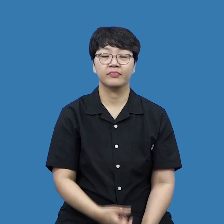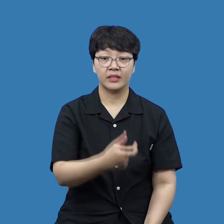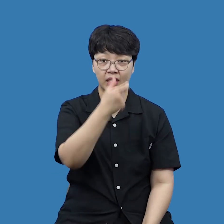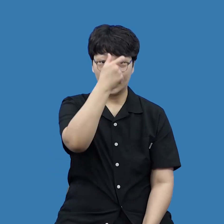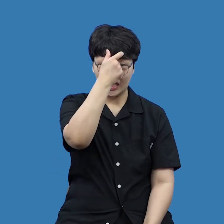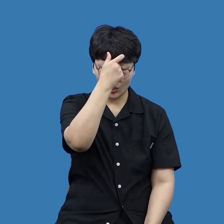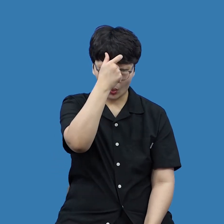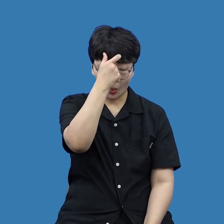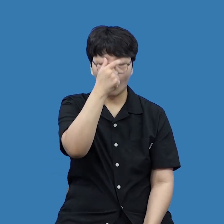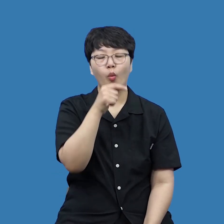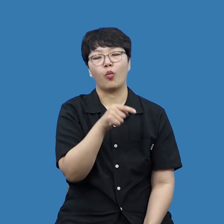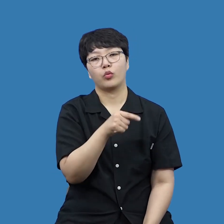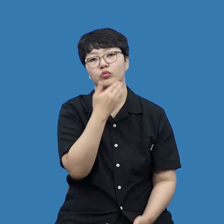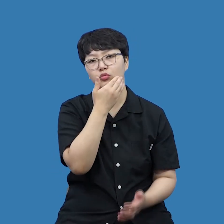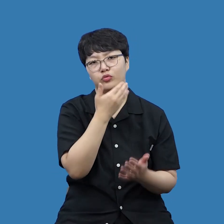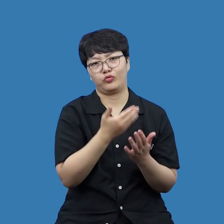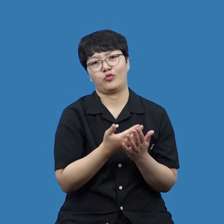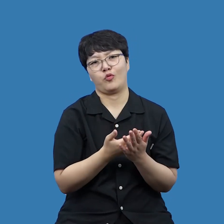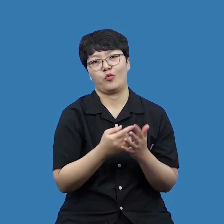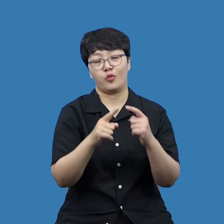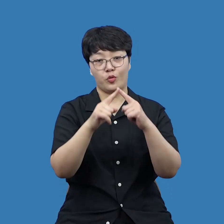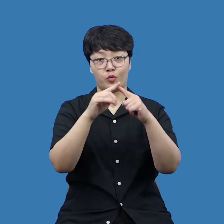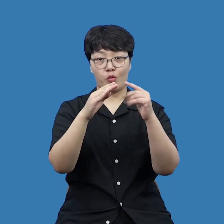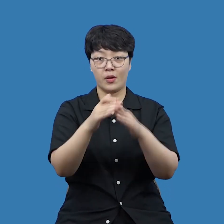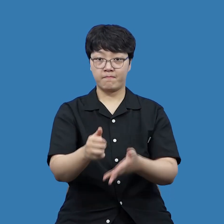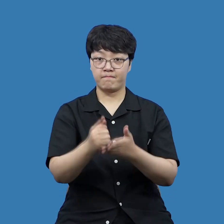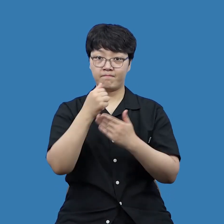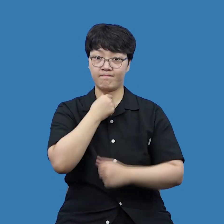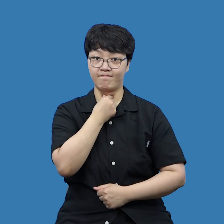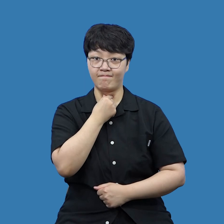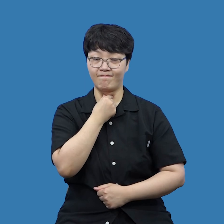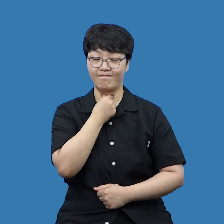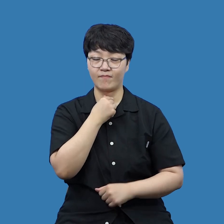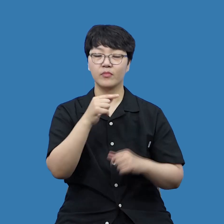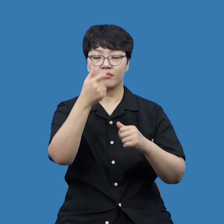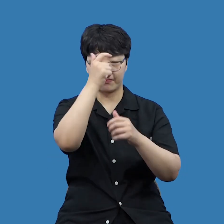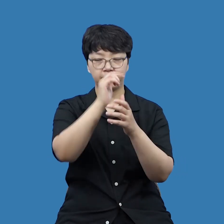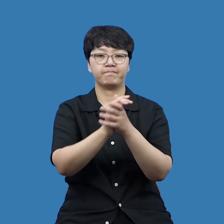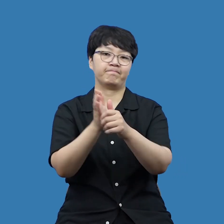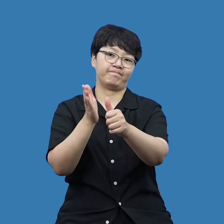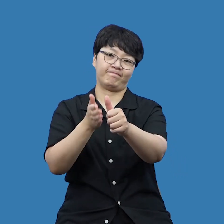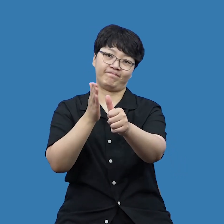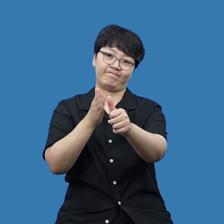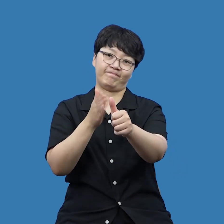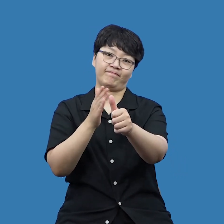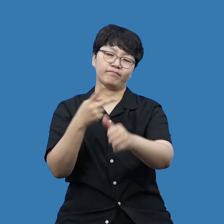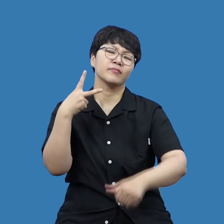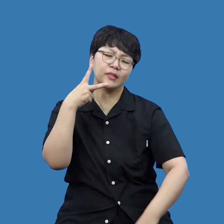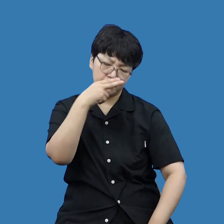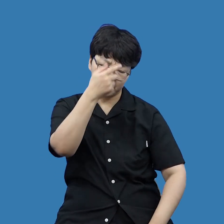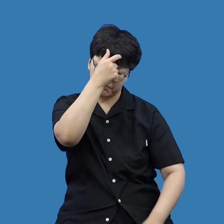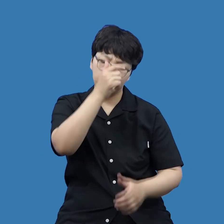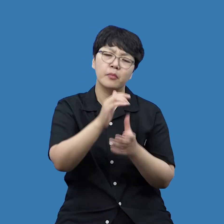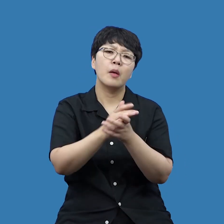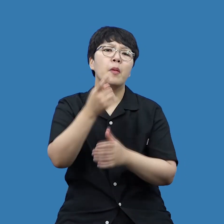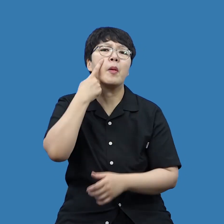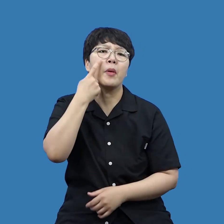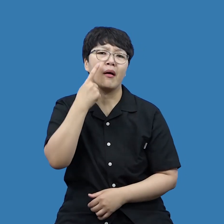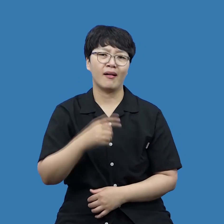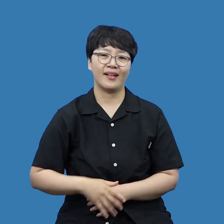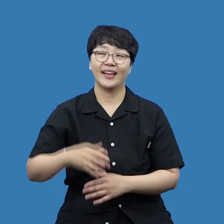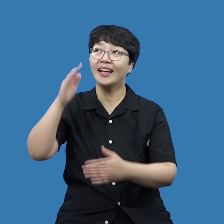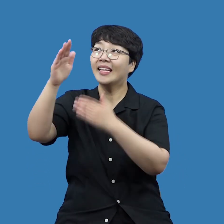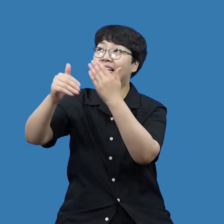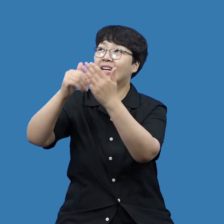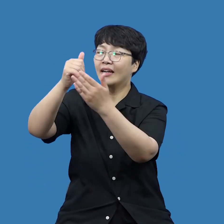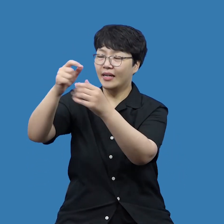기도가 비밀이에요. 교회를 지키길 원하십니까? 기도하세요. 금식 좀 하세요. 하나님 앞에